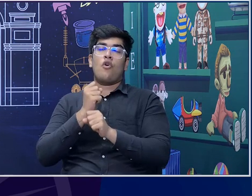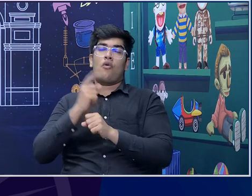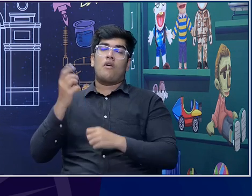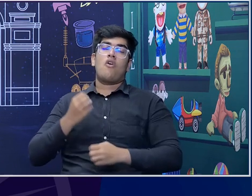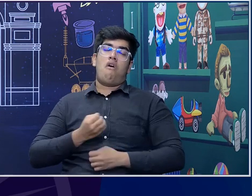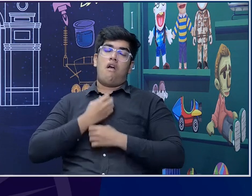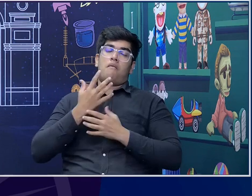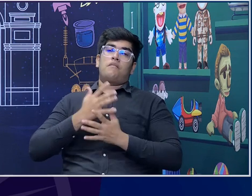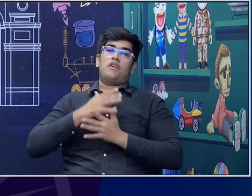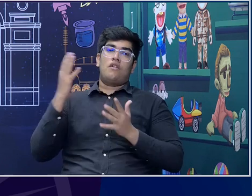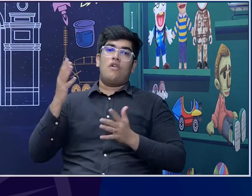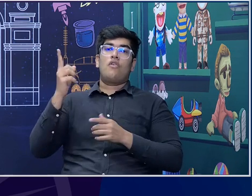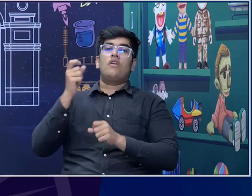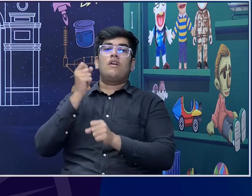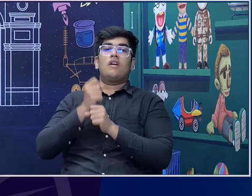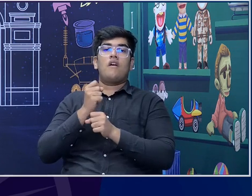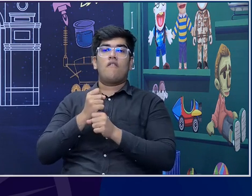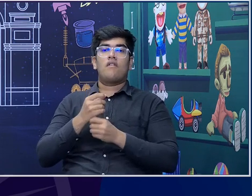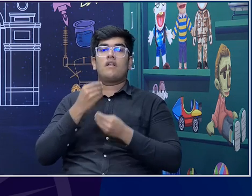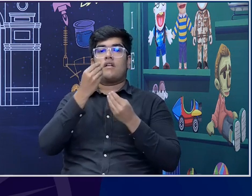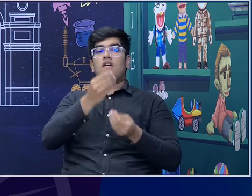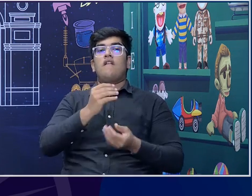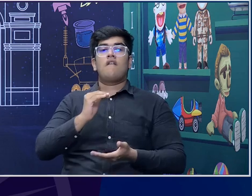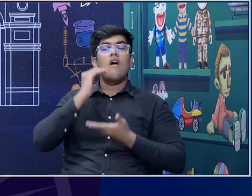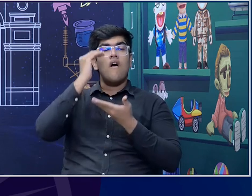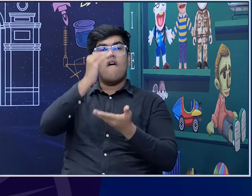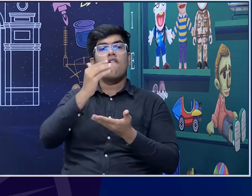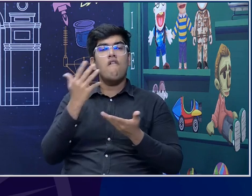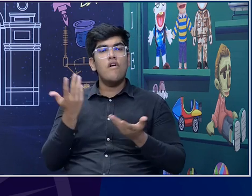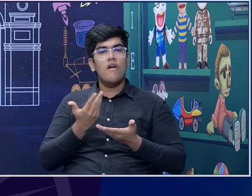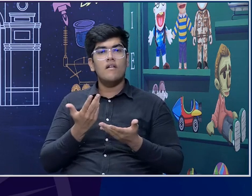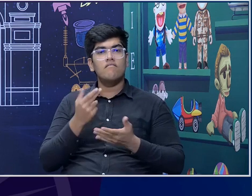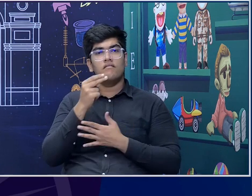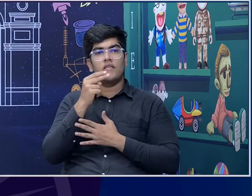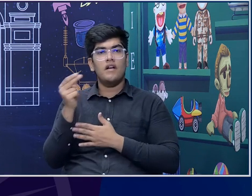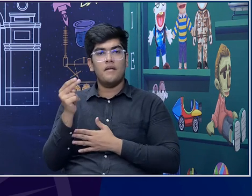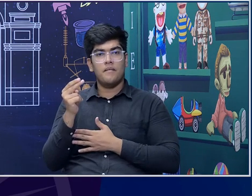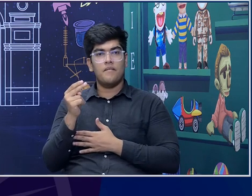कुछ जी और पता है उनको क्या वार्ड मिला क्या ही नाम दिया सरकार ने